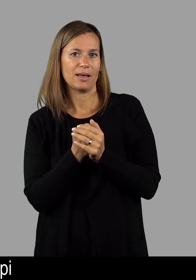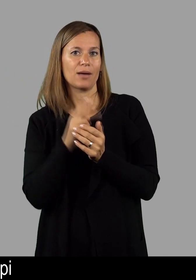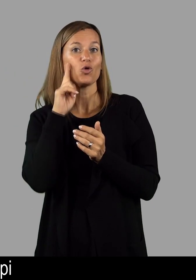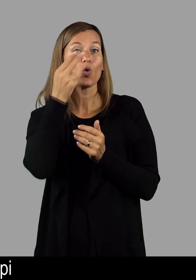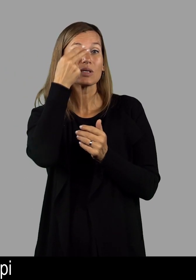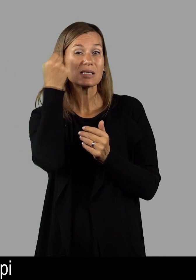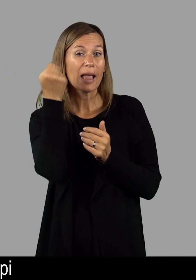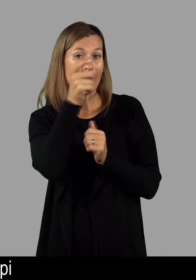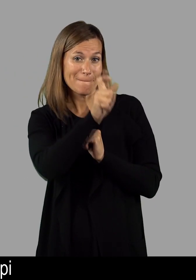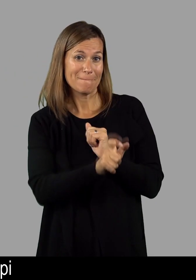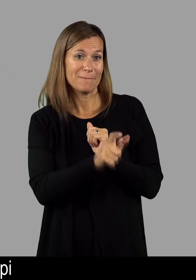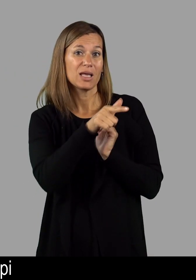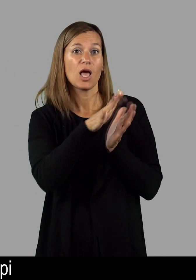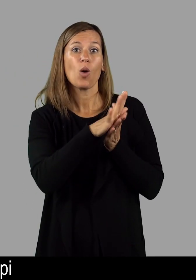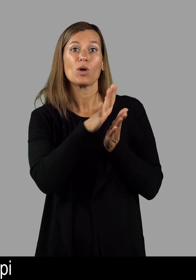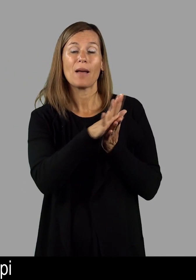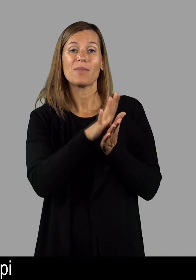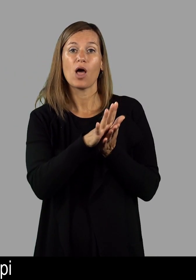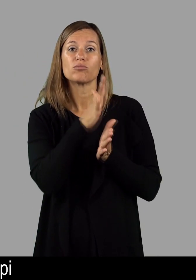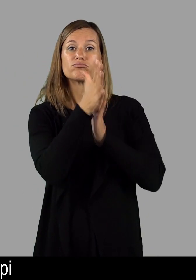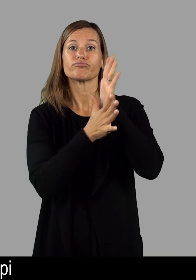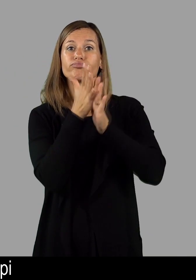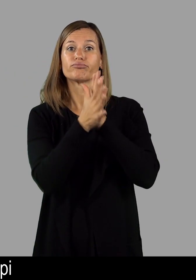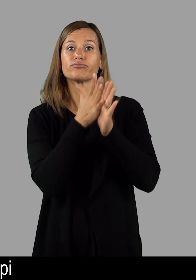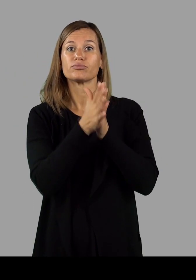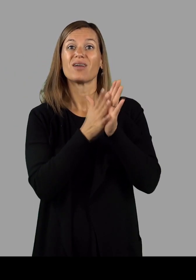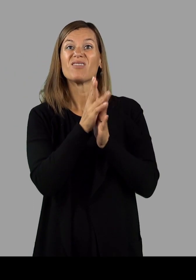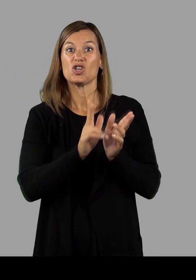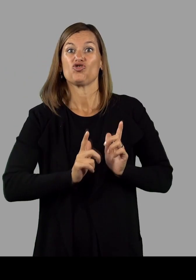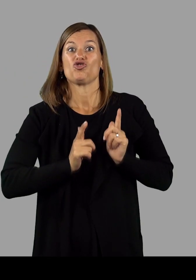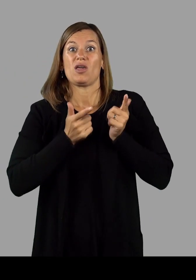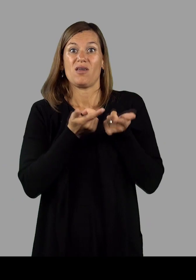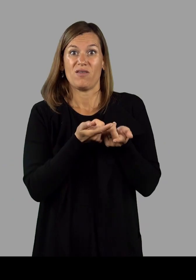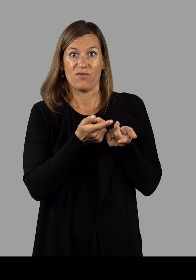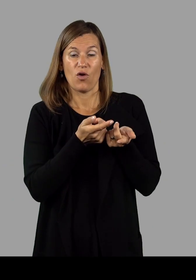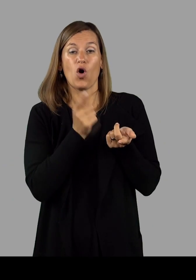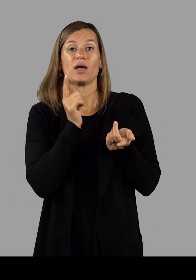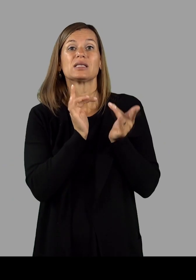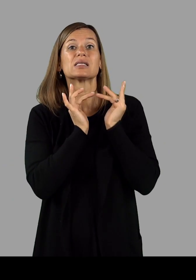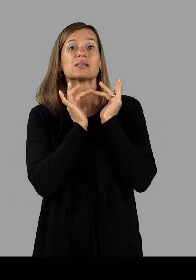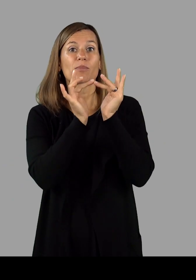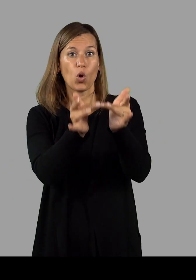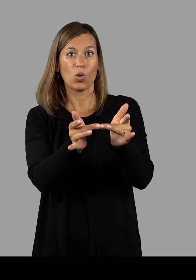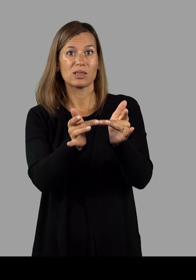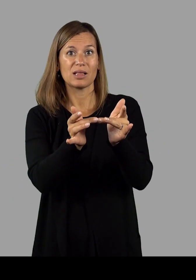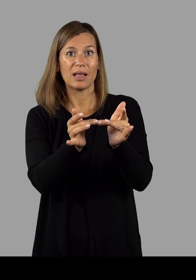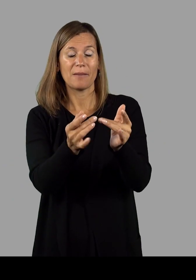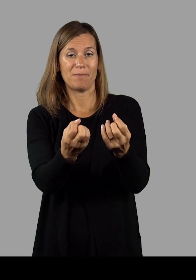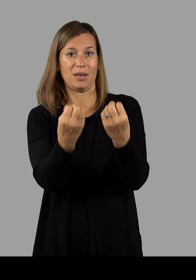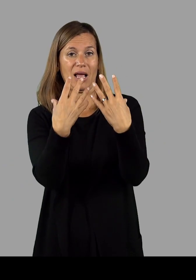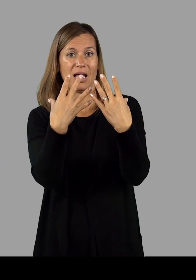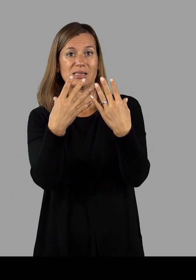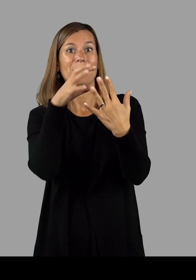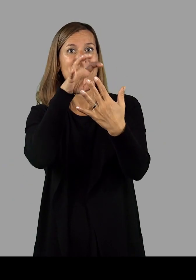gluhi slepi uporabil tolmačenje v živo in sprotni prikaz